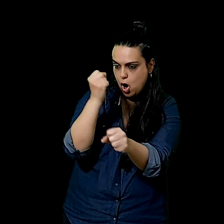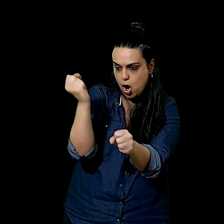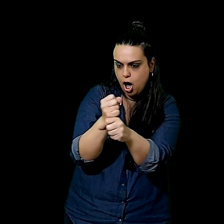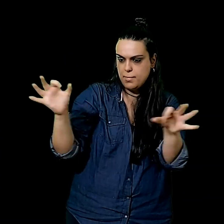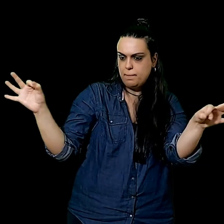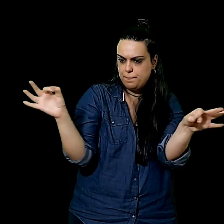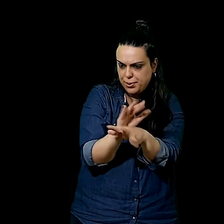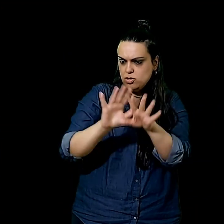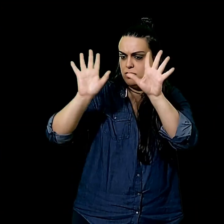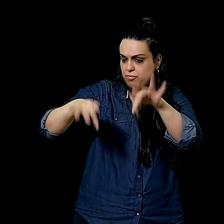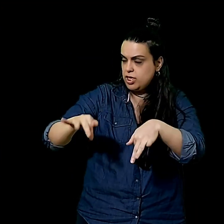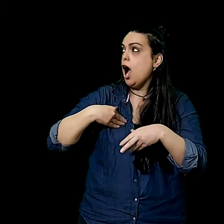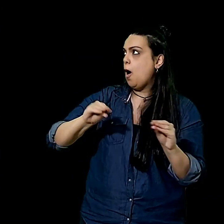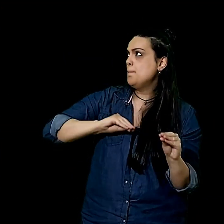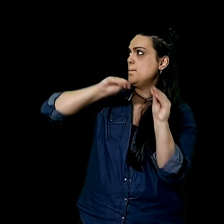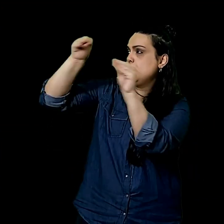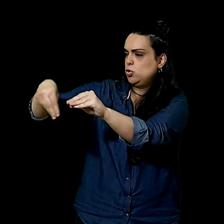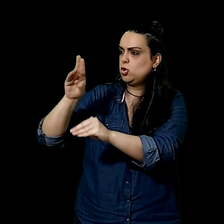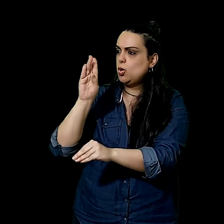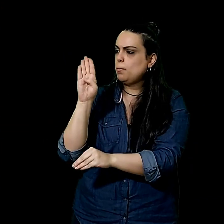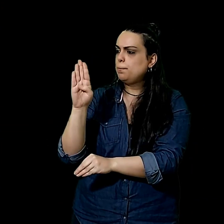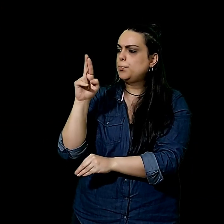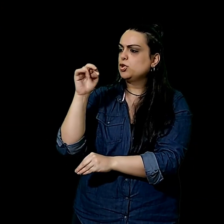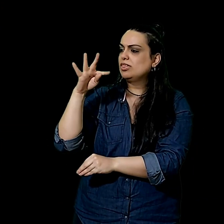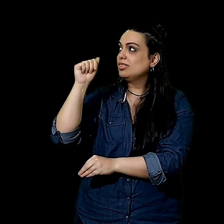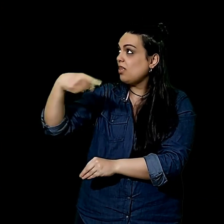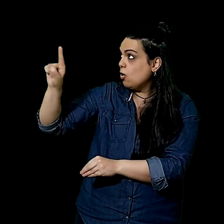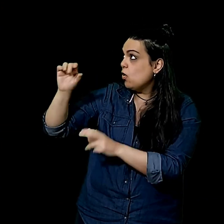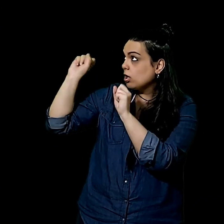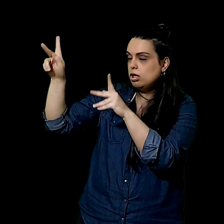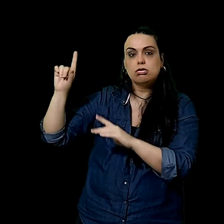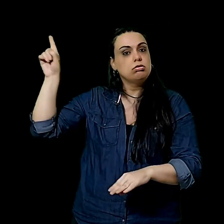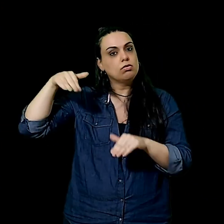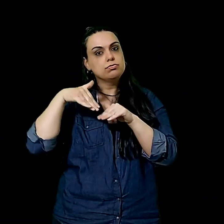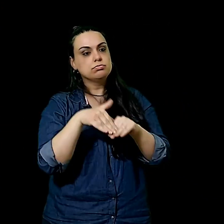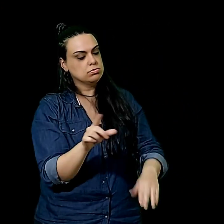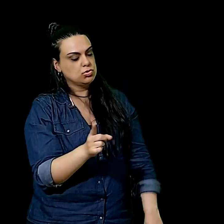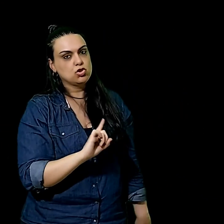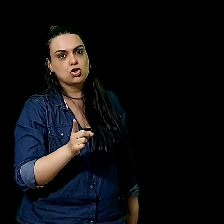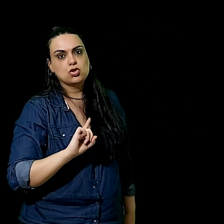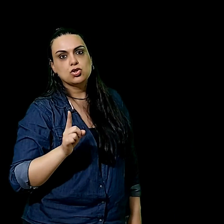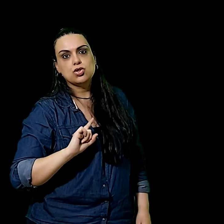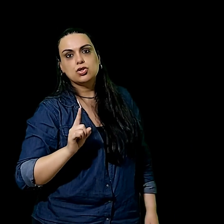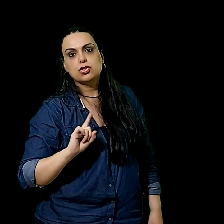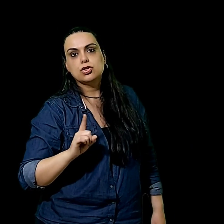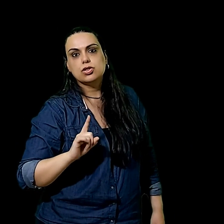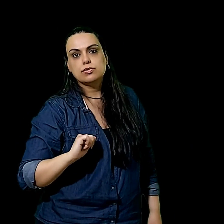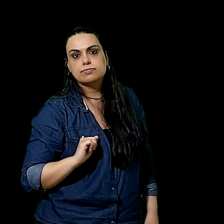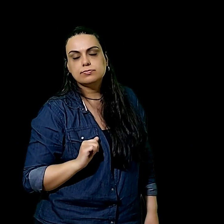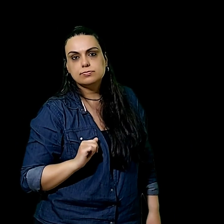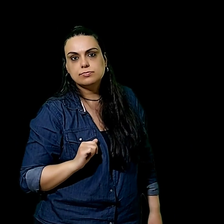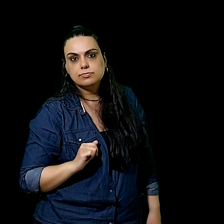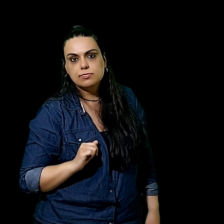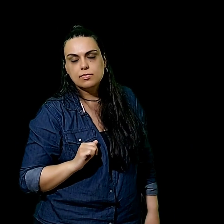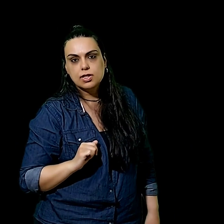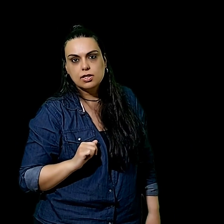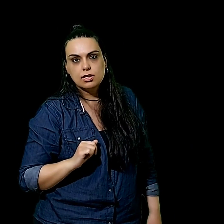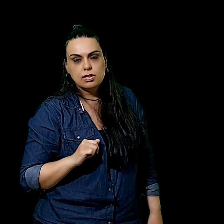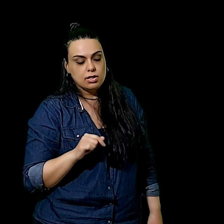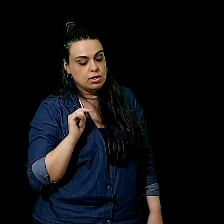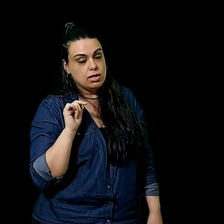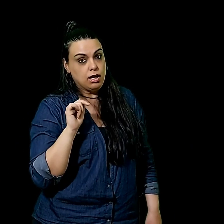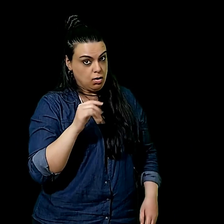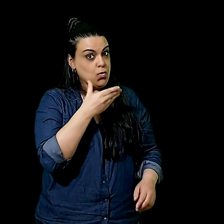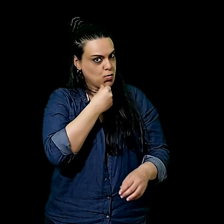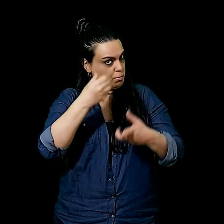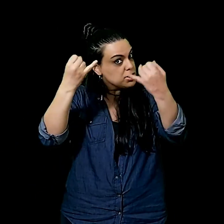vou então começar uma obra lá no Butão. Deixa eu só terminar essa obra aqui. E aí o Senhor falou para ele: Satírio,